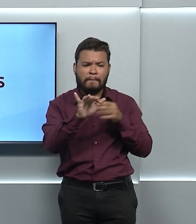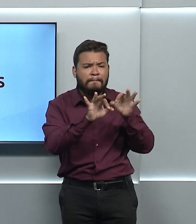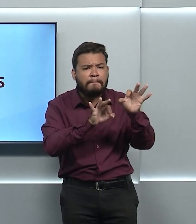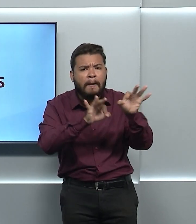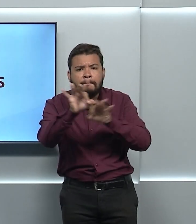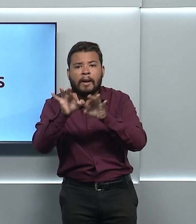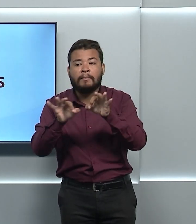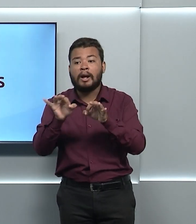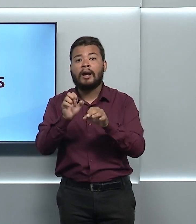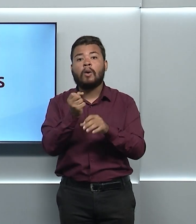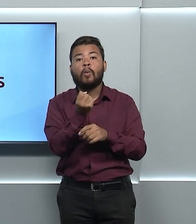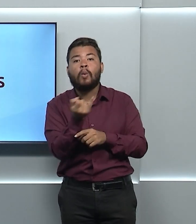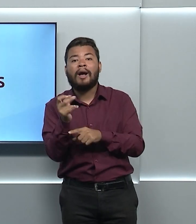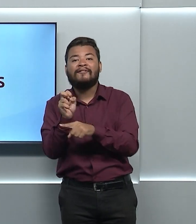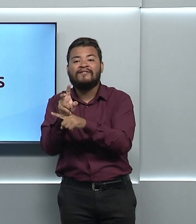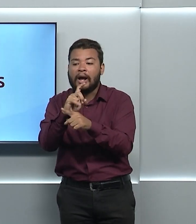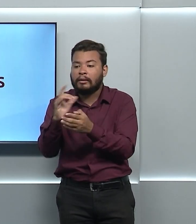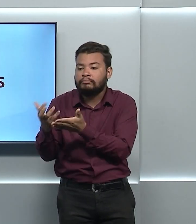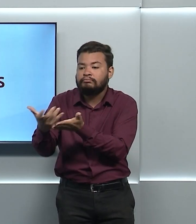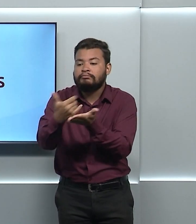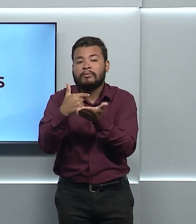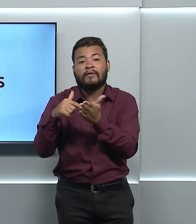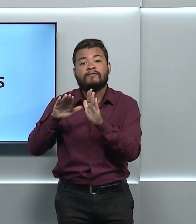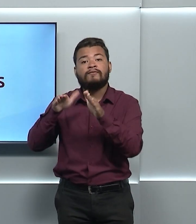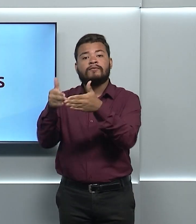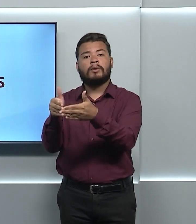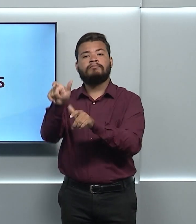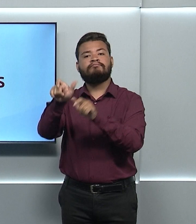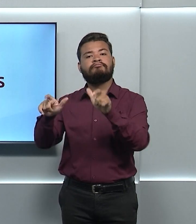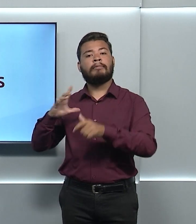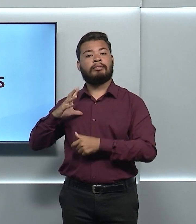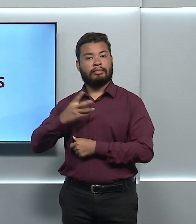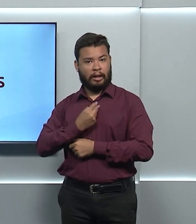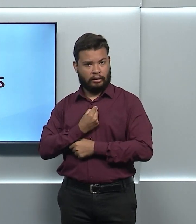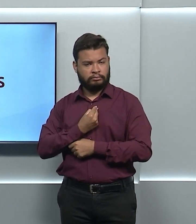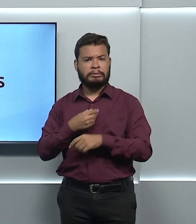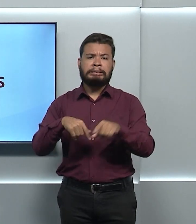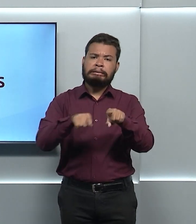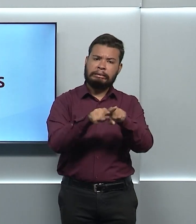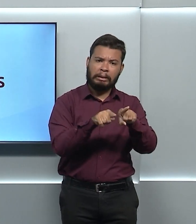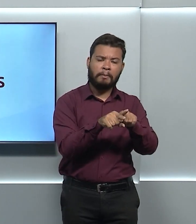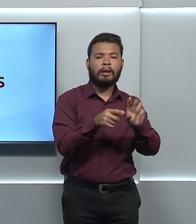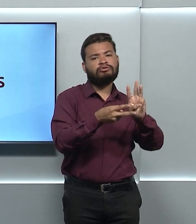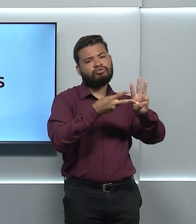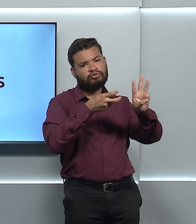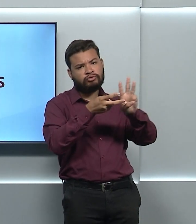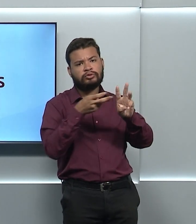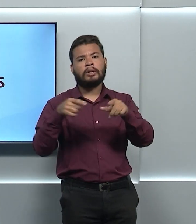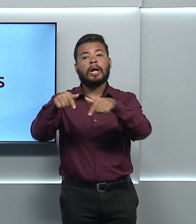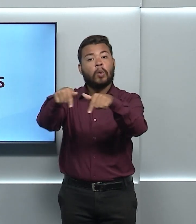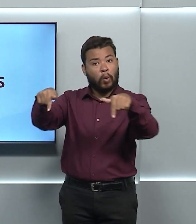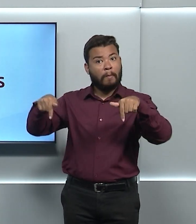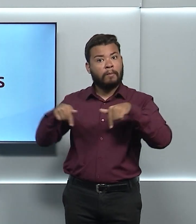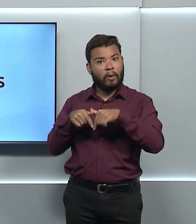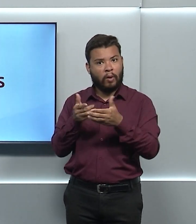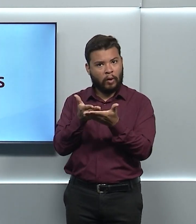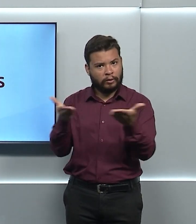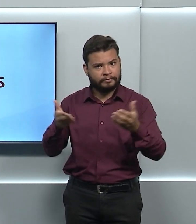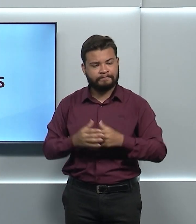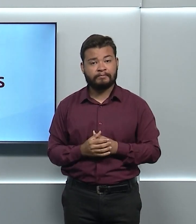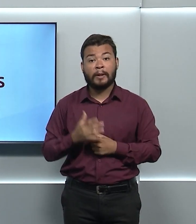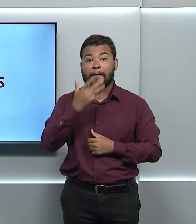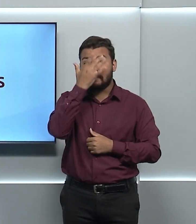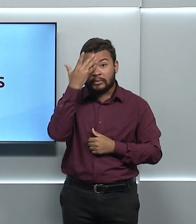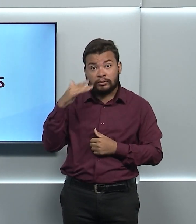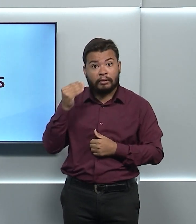reservadas vagas para pessoas trans, além de indígenas e quilombolas. Os candidatos precisam